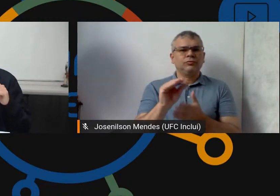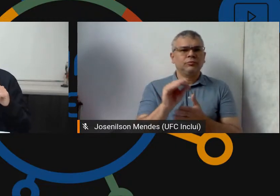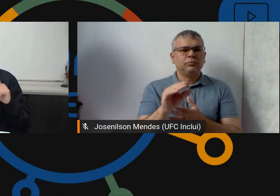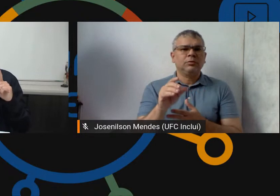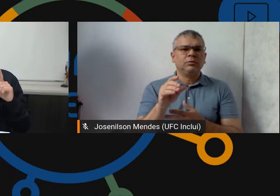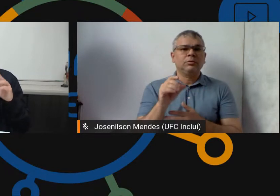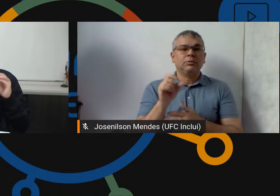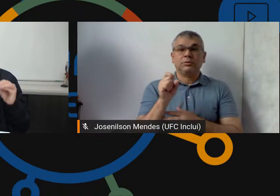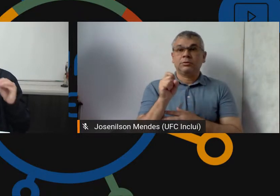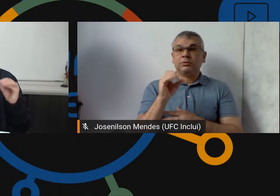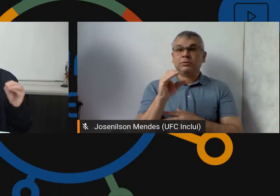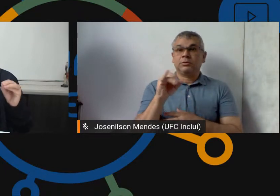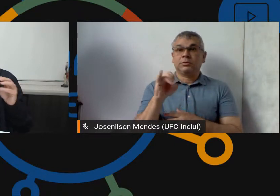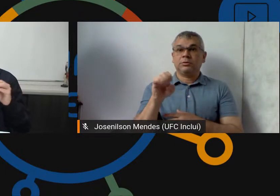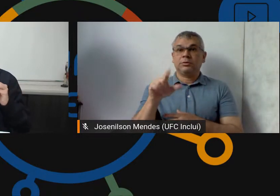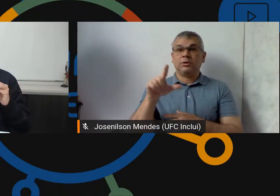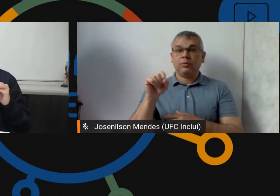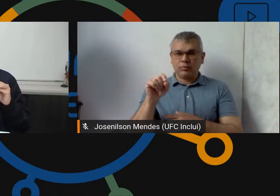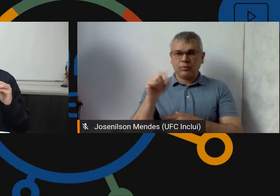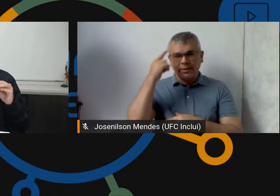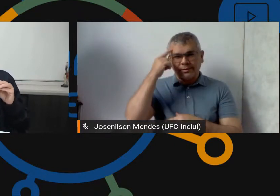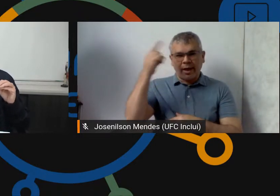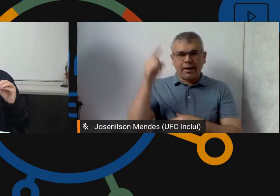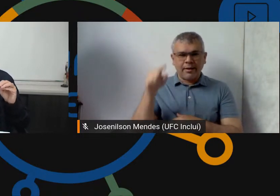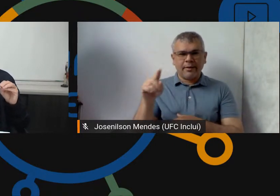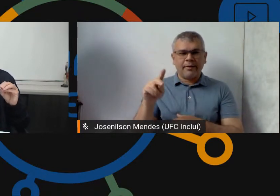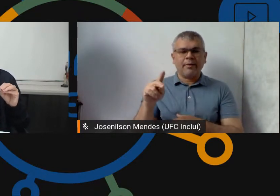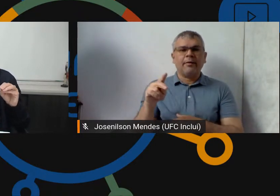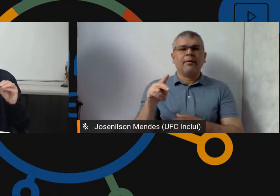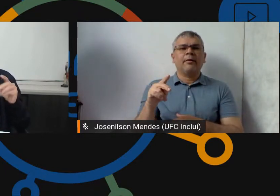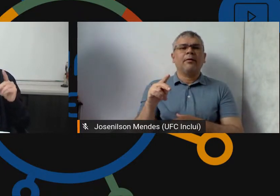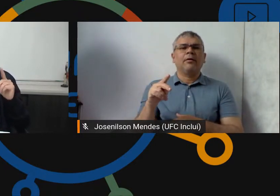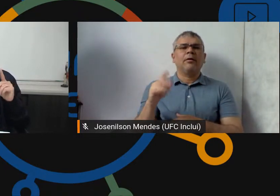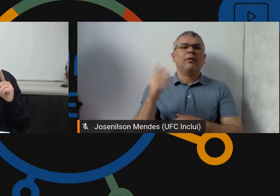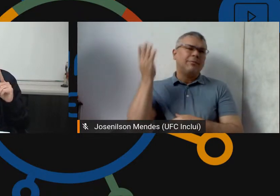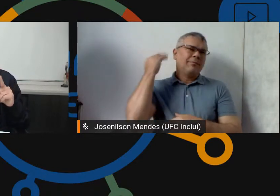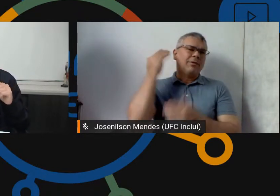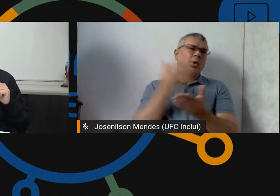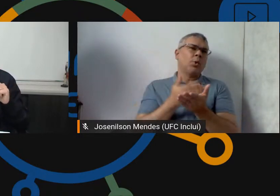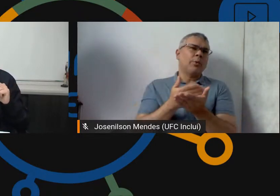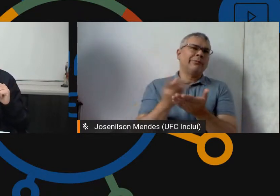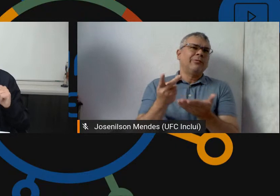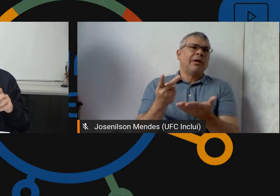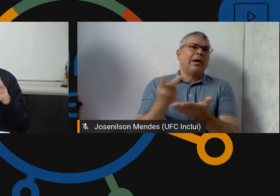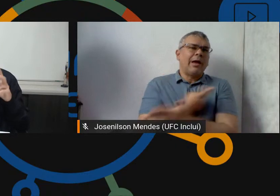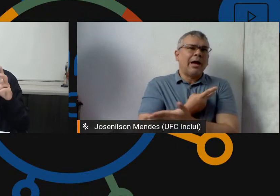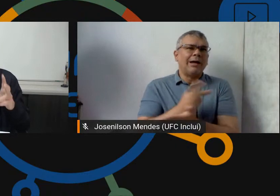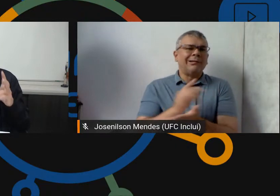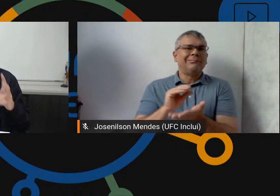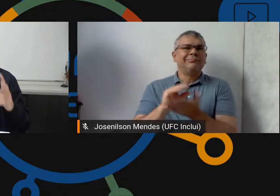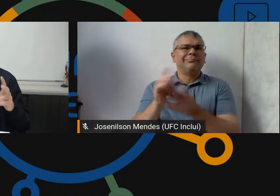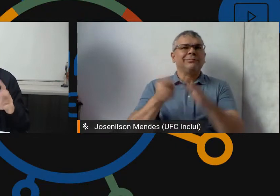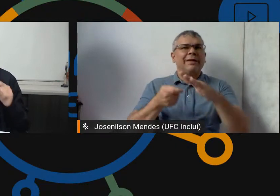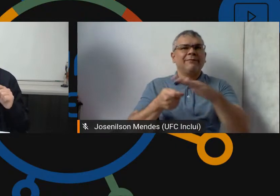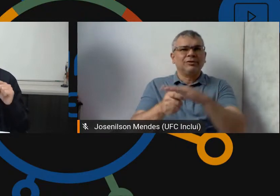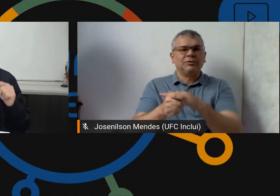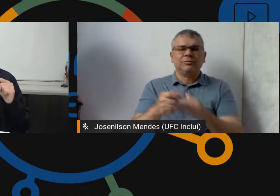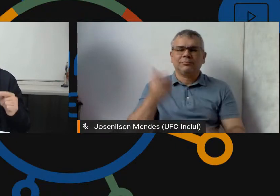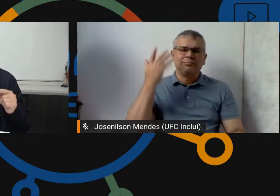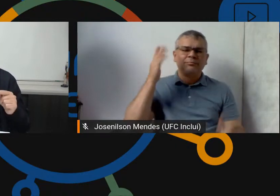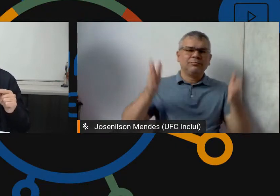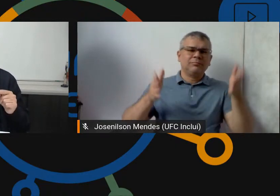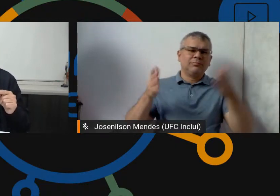Cielo, a ideia Cielo, ela foi um investimento equivocado no início, porque aconteceu uma coisa muito interessante. Na década de 90,